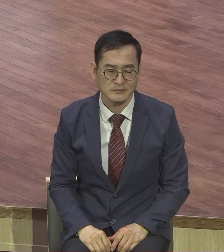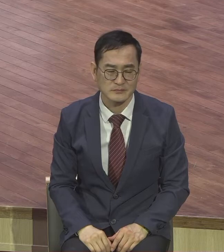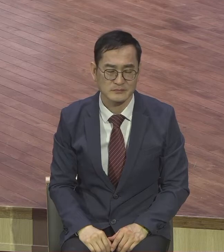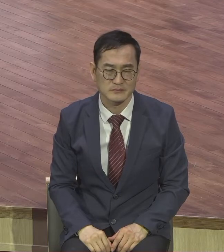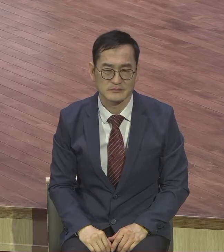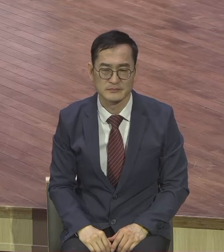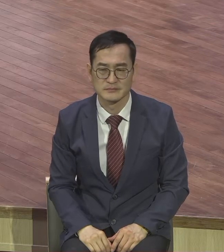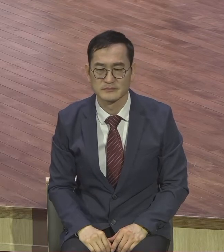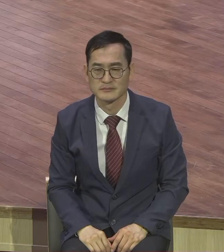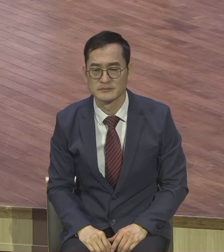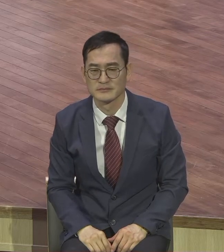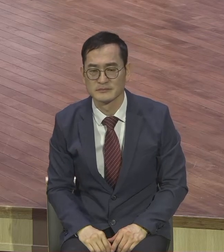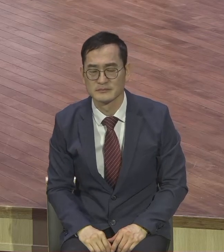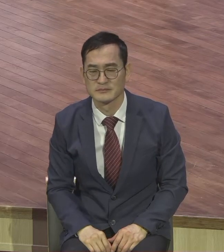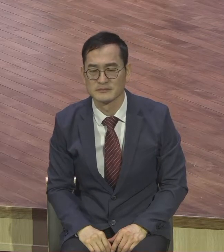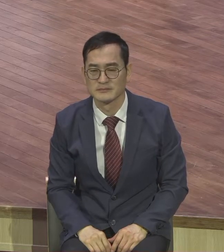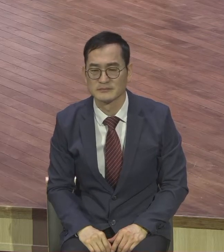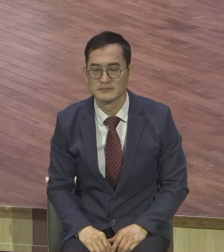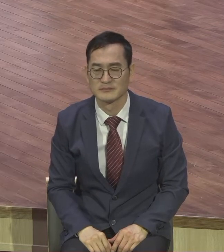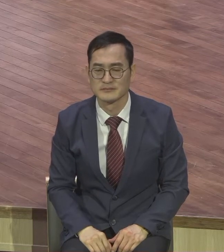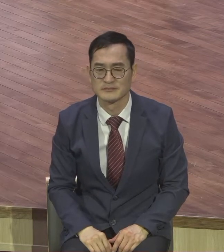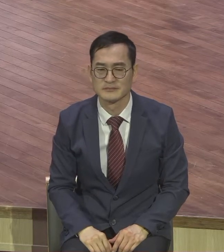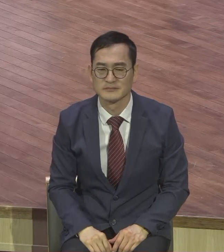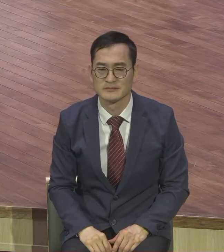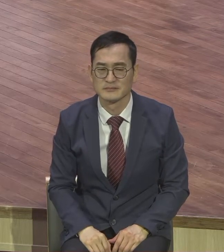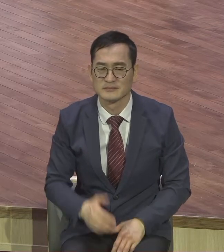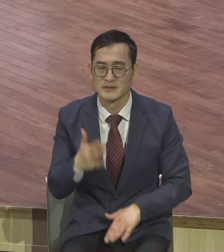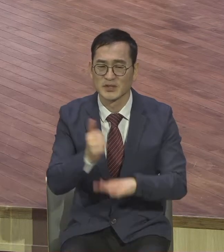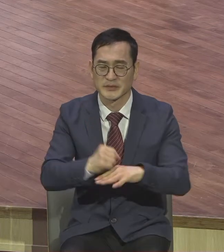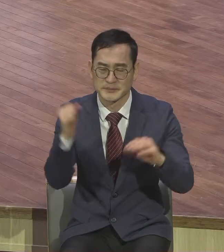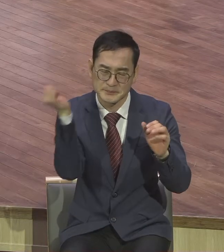불신적으로 똑같아요 그러나 바벨덤 샀다가 어느 날 다 무너지잖아요